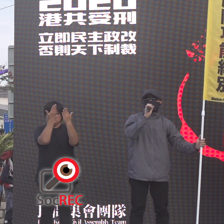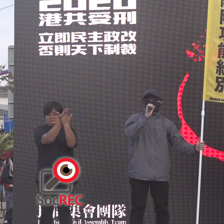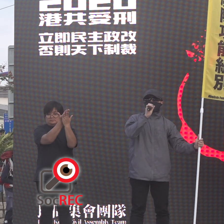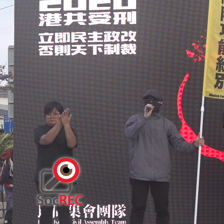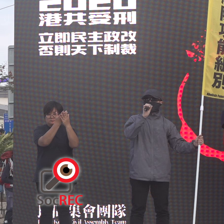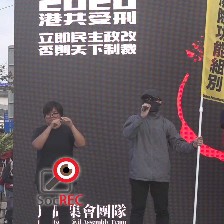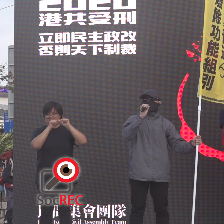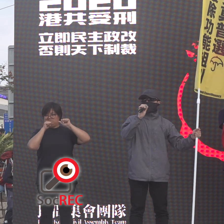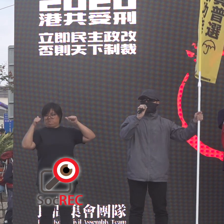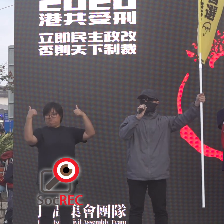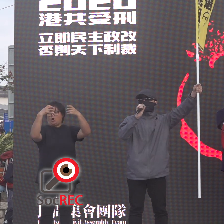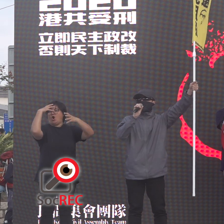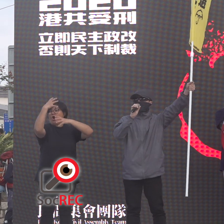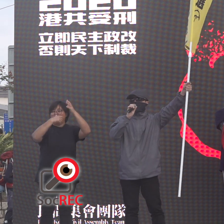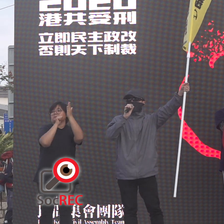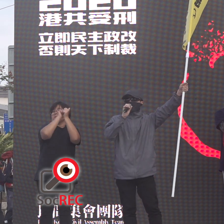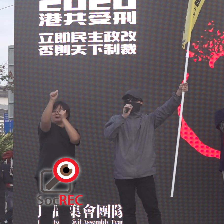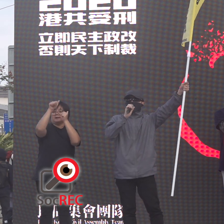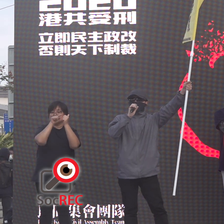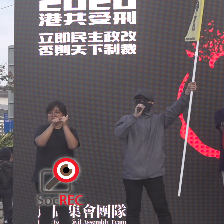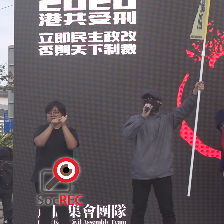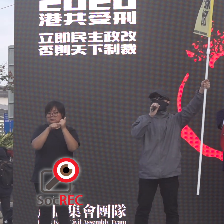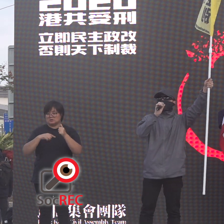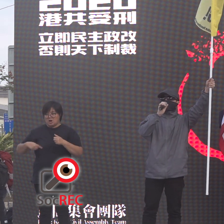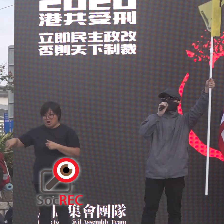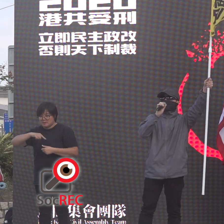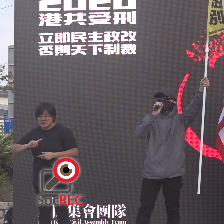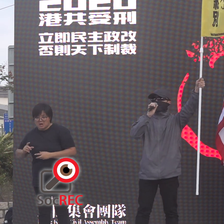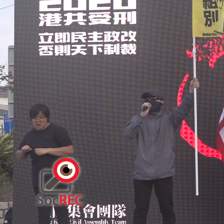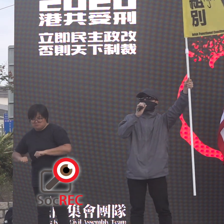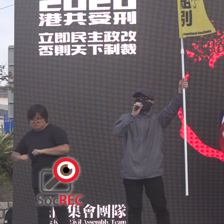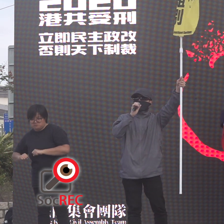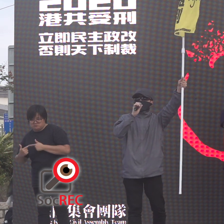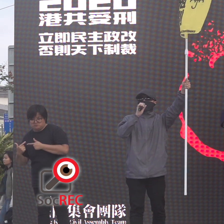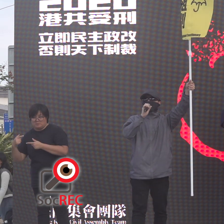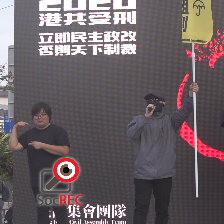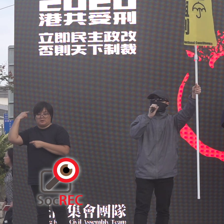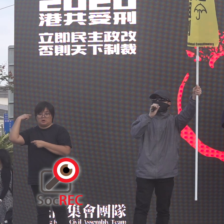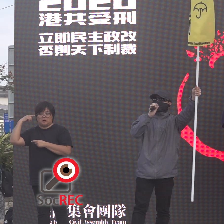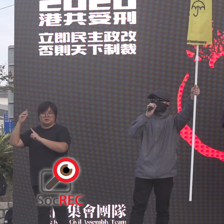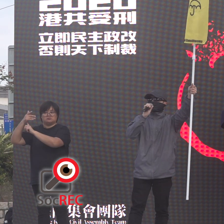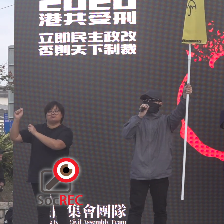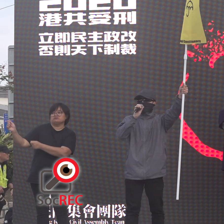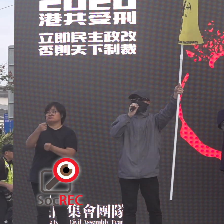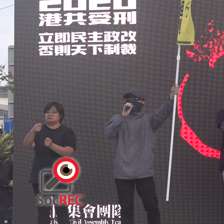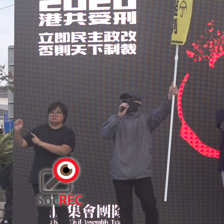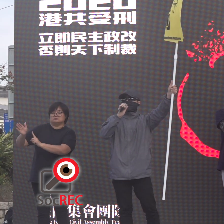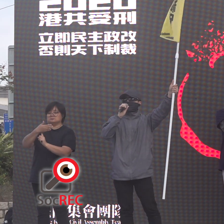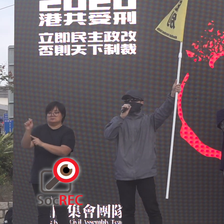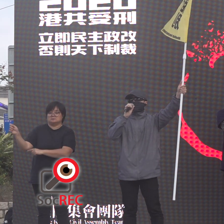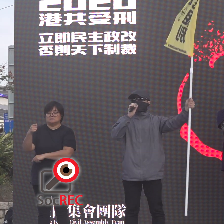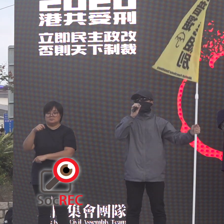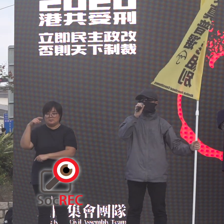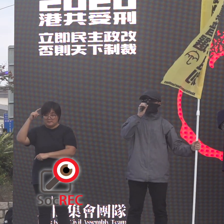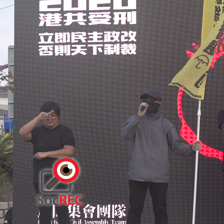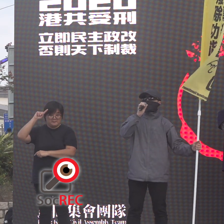是堅持著舉著美國旗，讓美國去介入香港，因為我們現在看得到，當美國